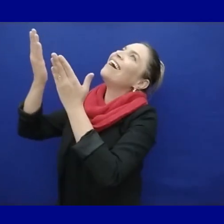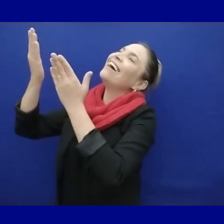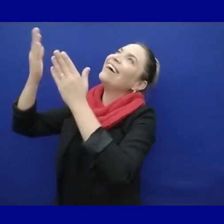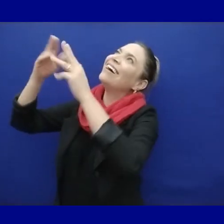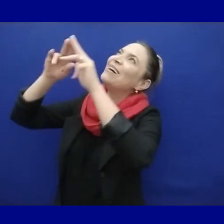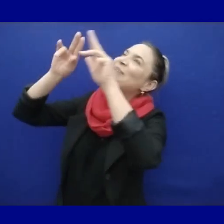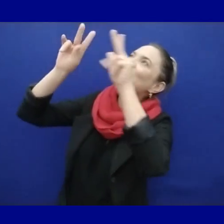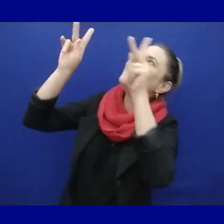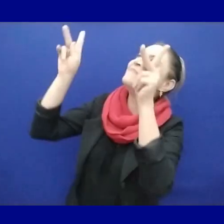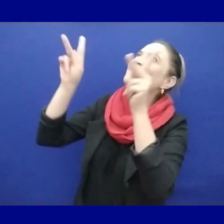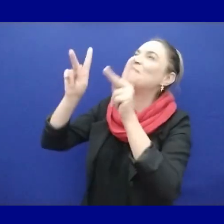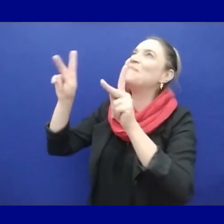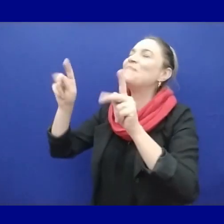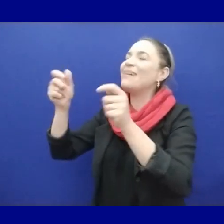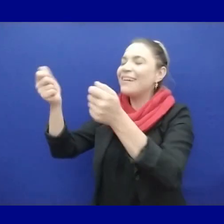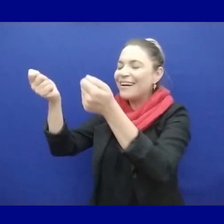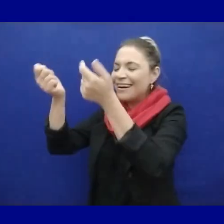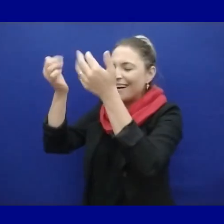Ele quer